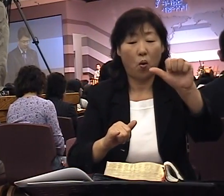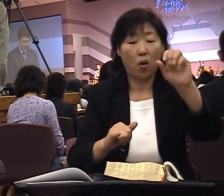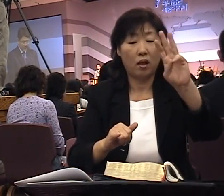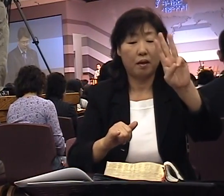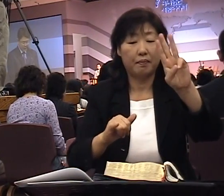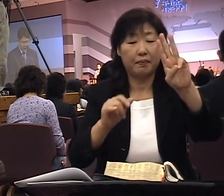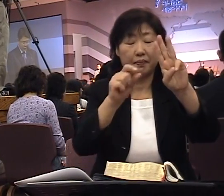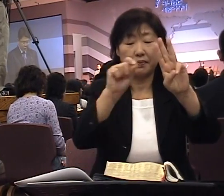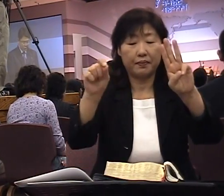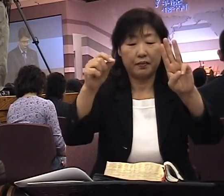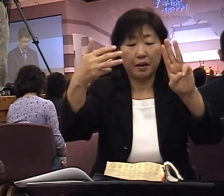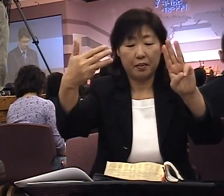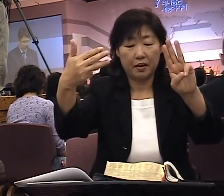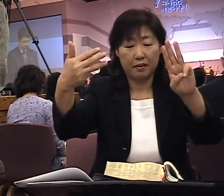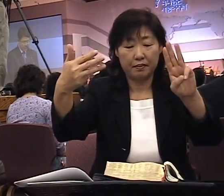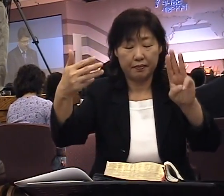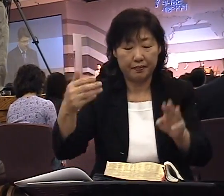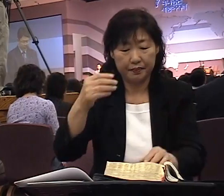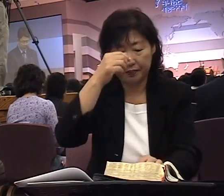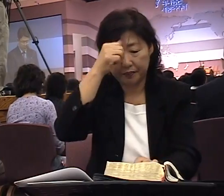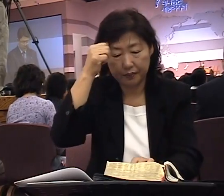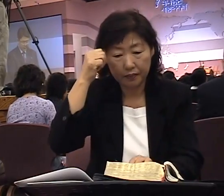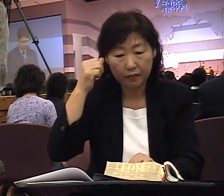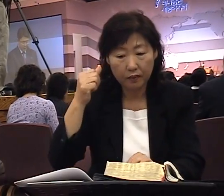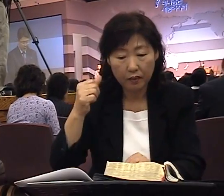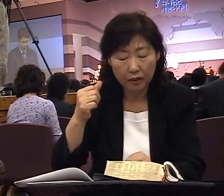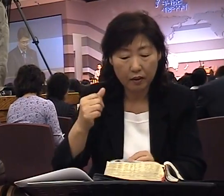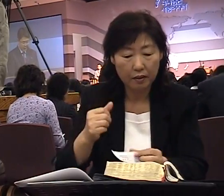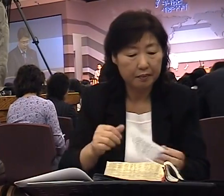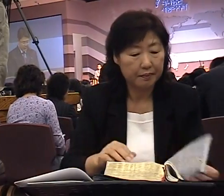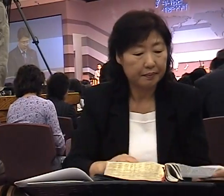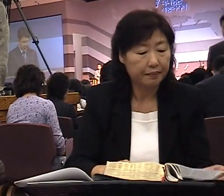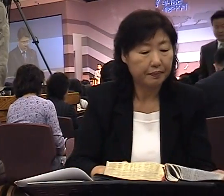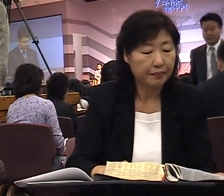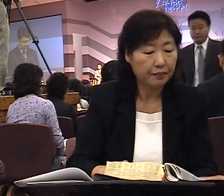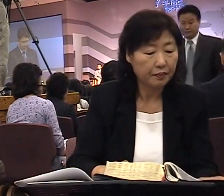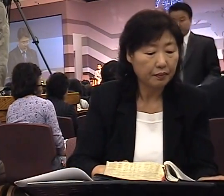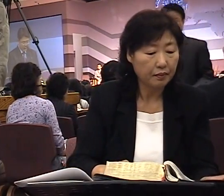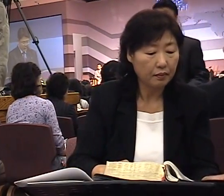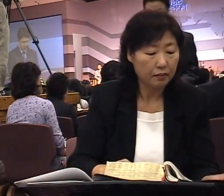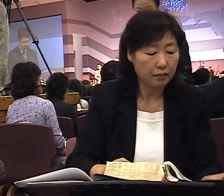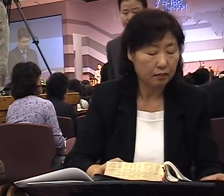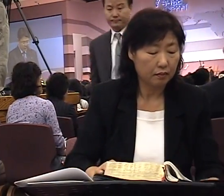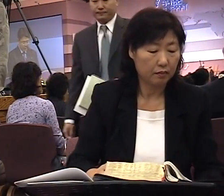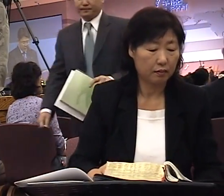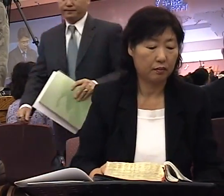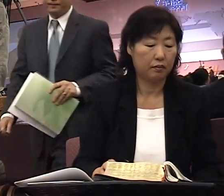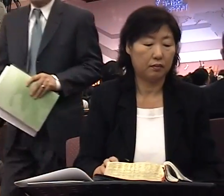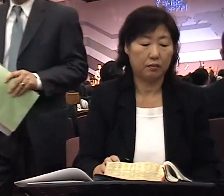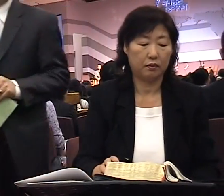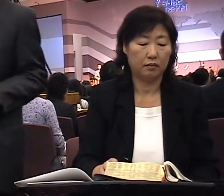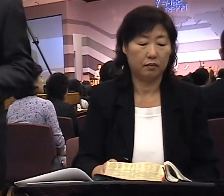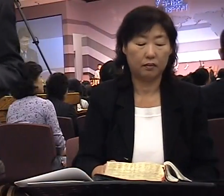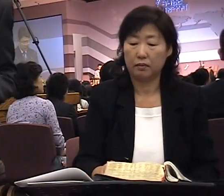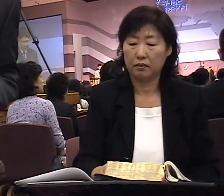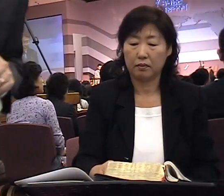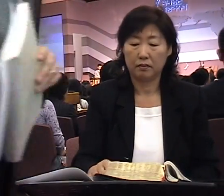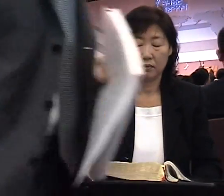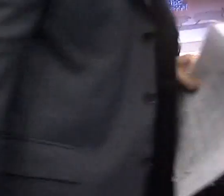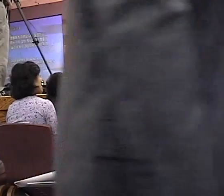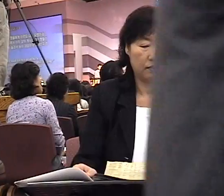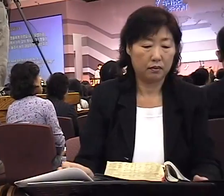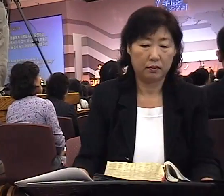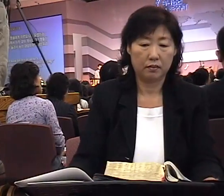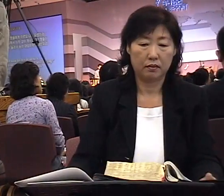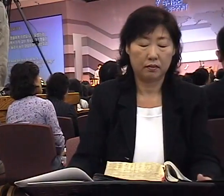말씀입니다. 제가 가진 성경으로 구약 72면에 있습니다. 창세기 45장 3절에서 8절까지 다 찾으신 후에